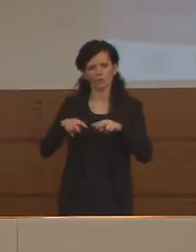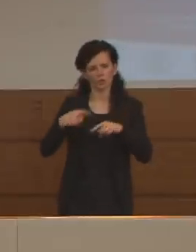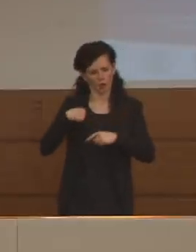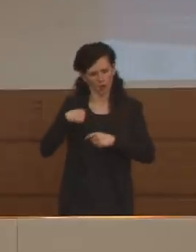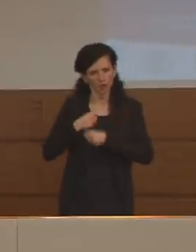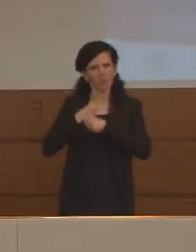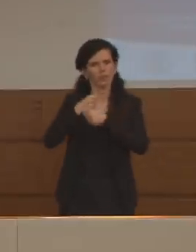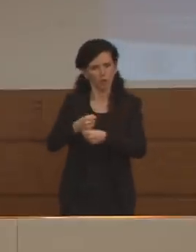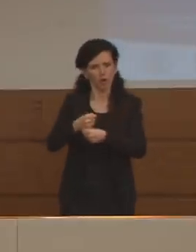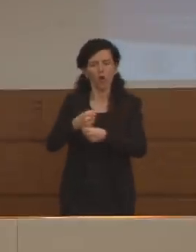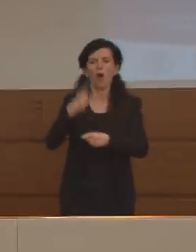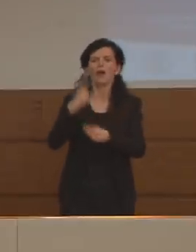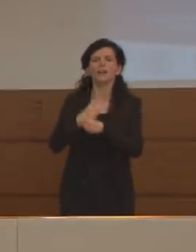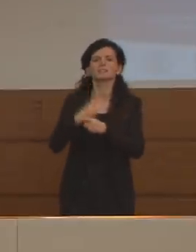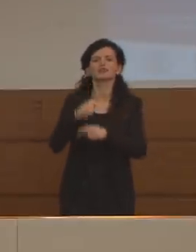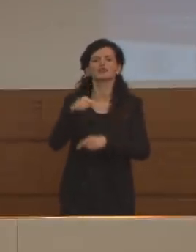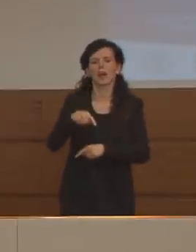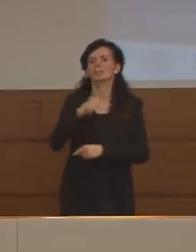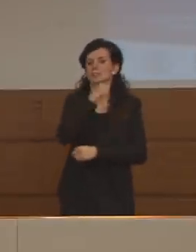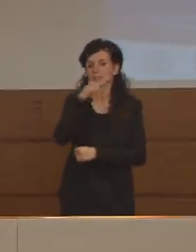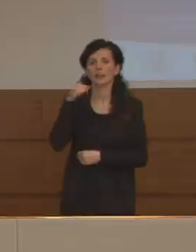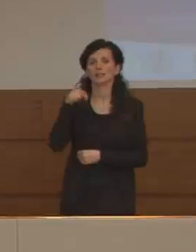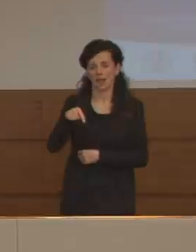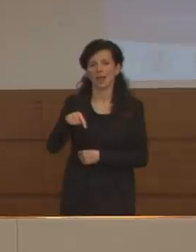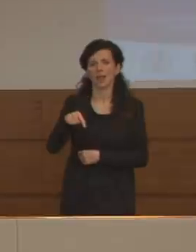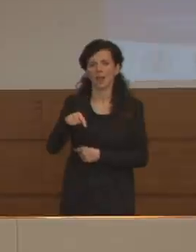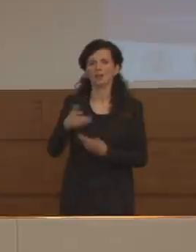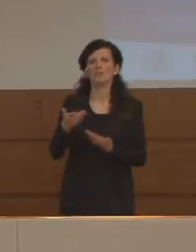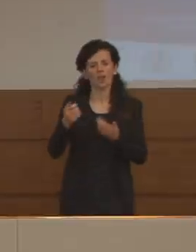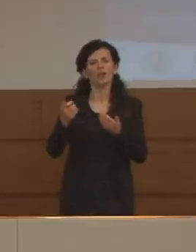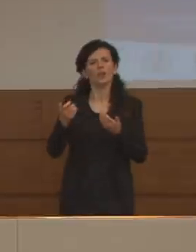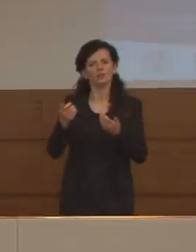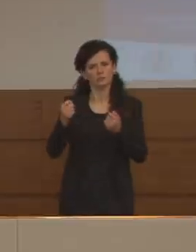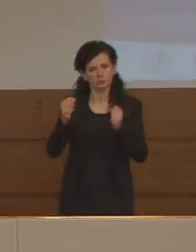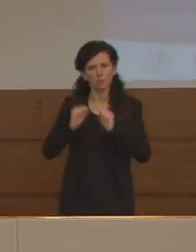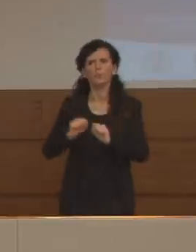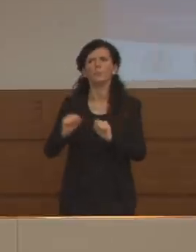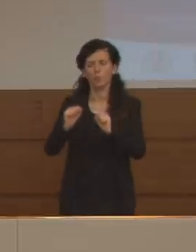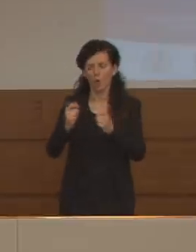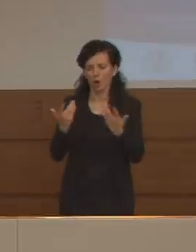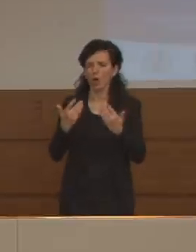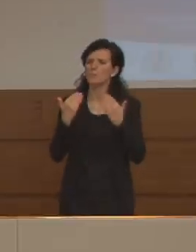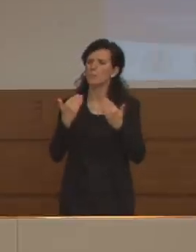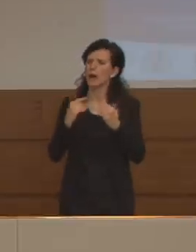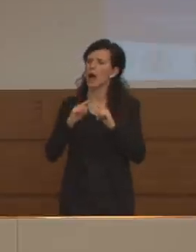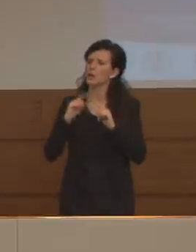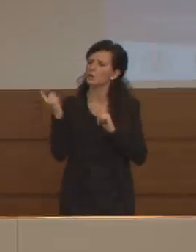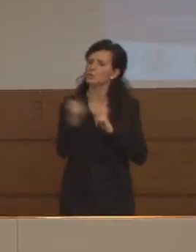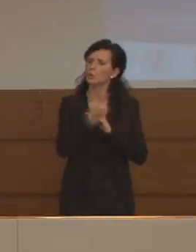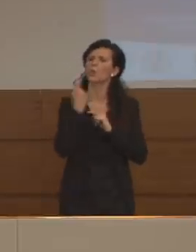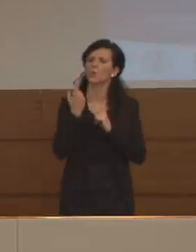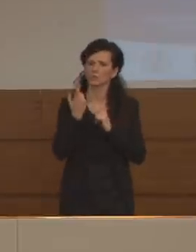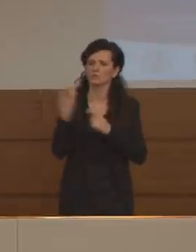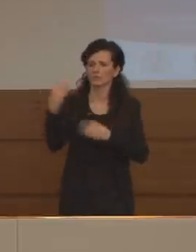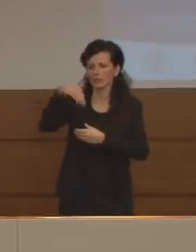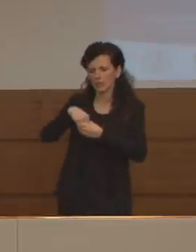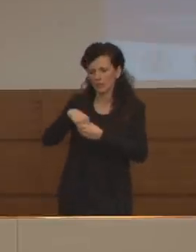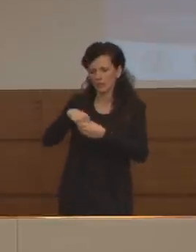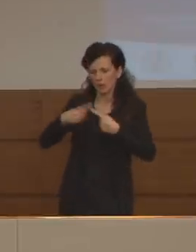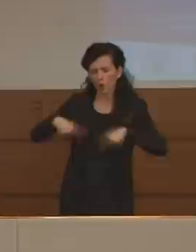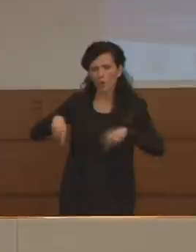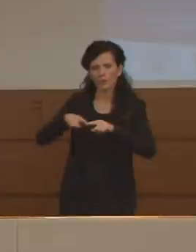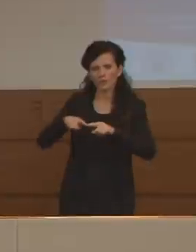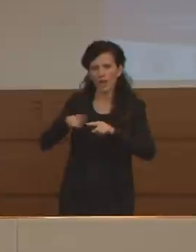di questa esigenza per fare in modo che possiamo tutti quanti avere degli elementi di